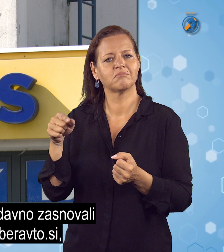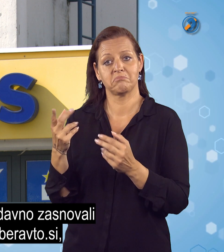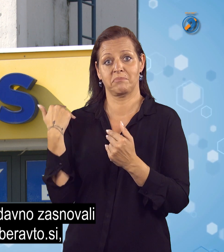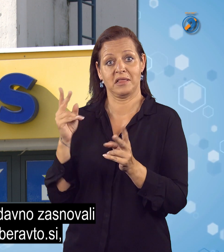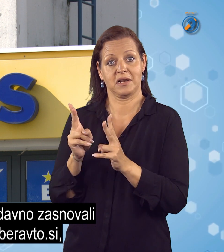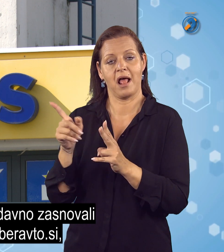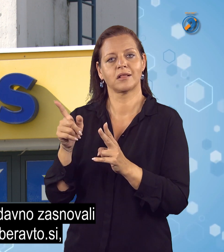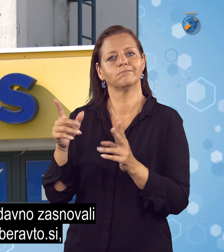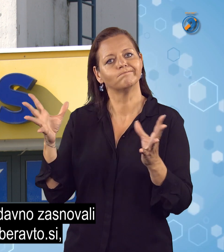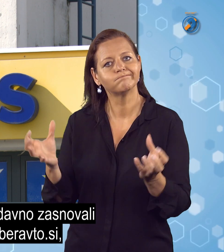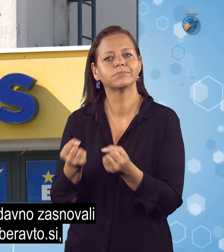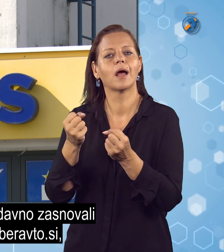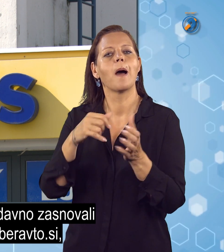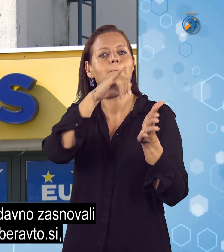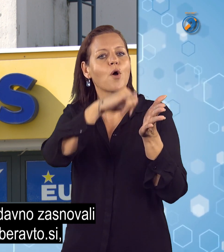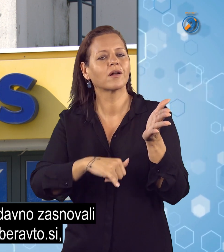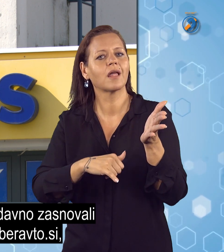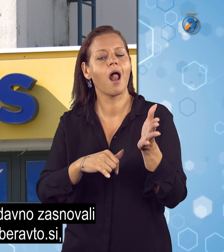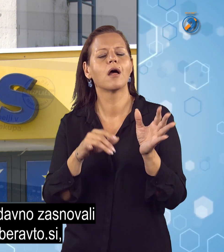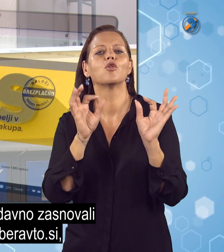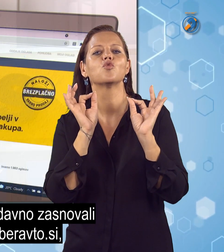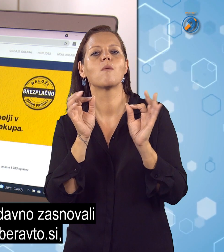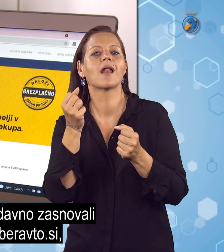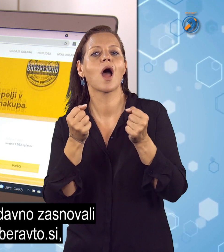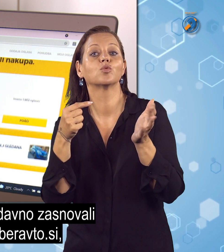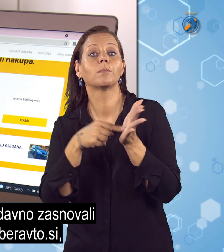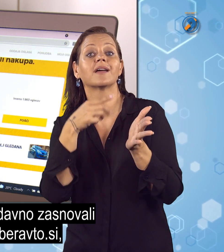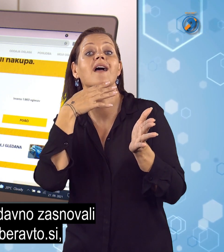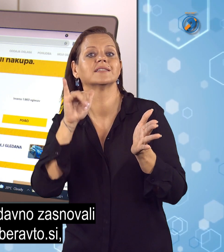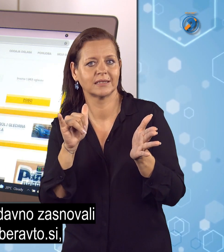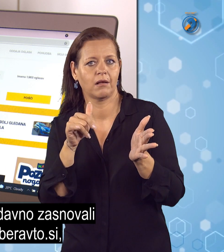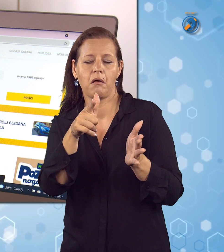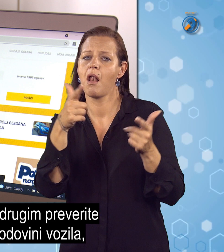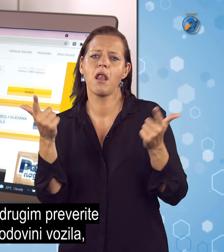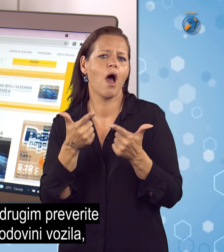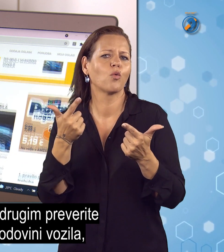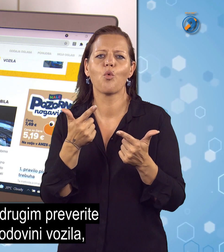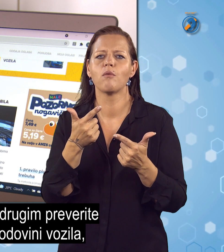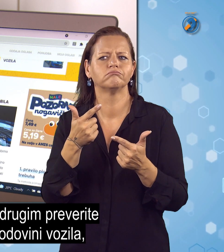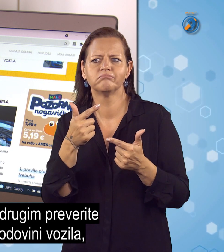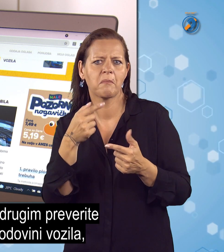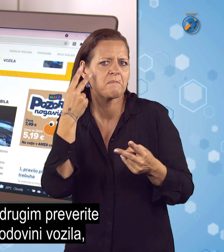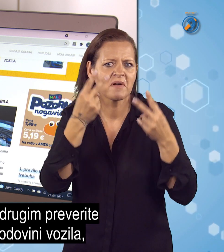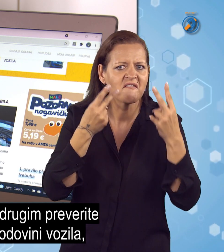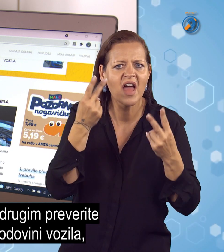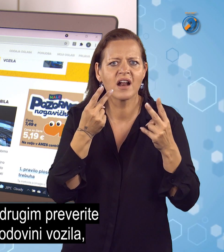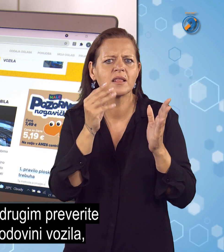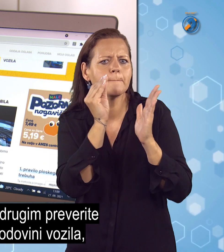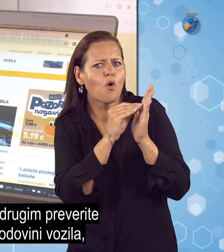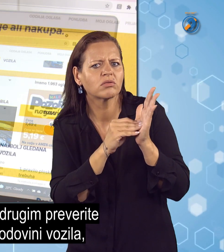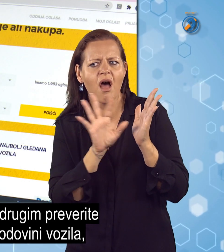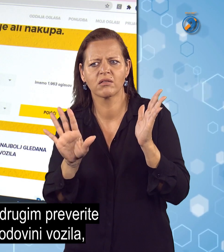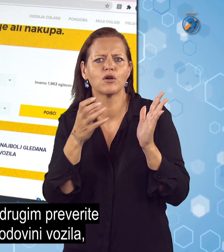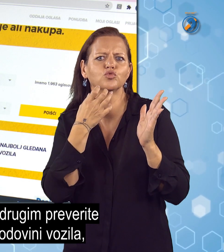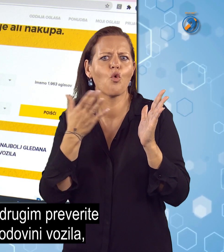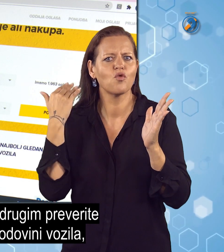portal dobrauto.si, kjer lahko med drugim preverite podatke o zgodovini vozila, kot so prevoženi kilometri